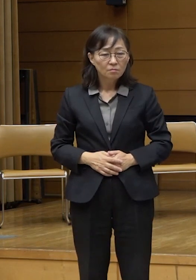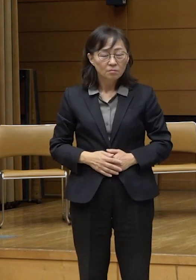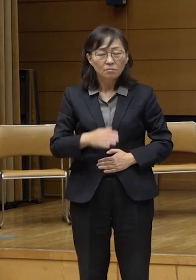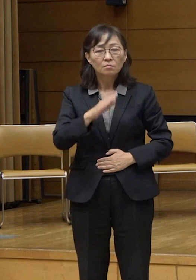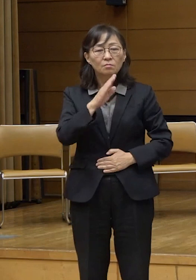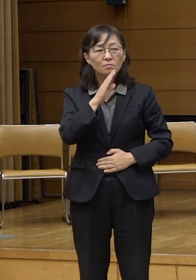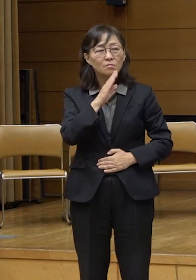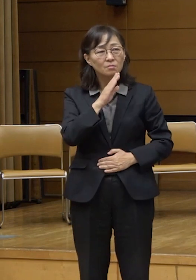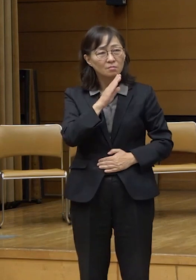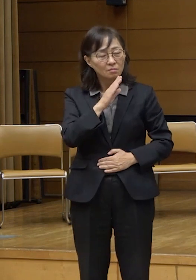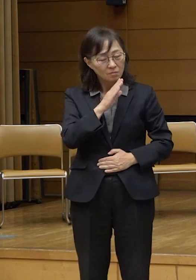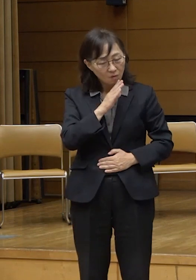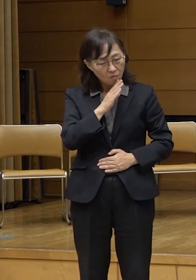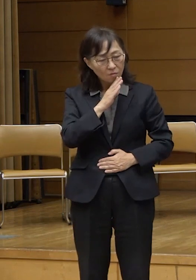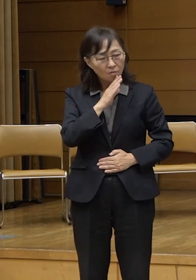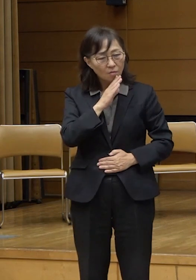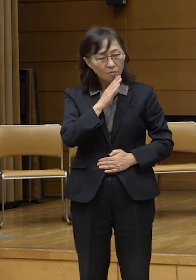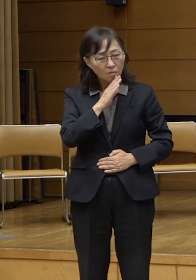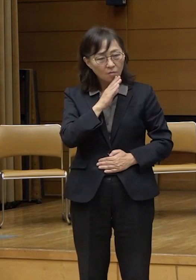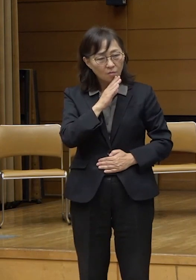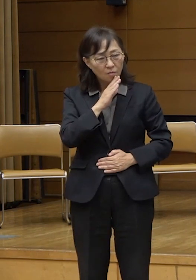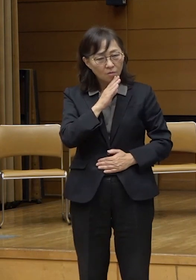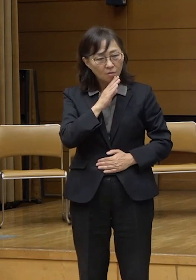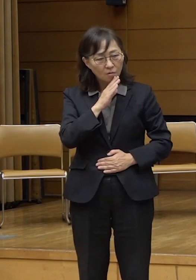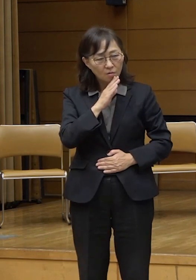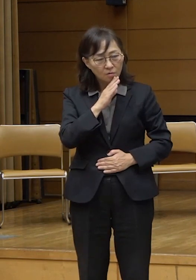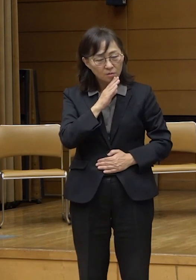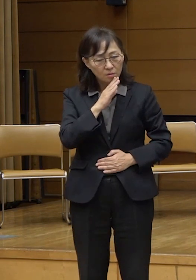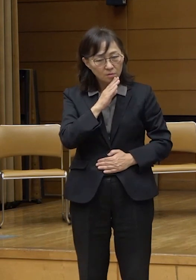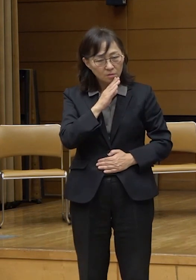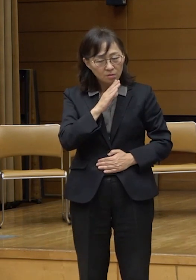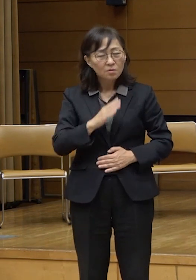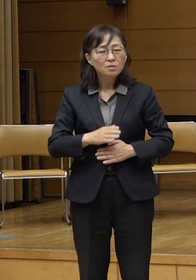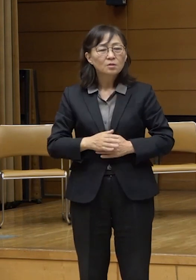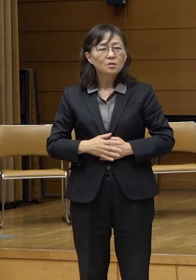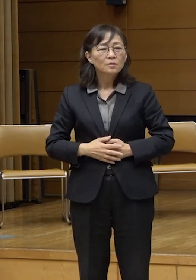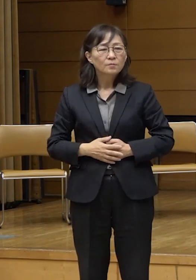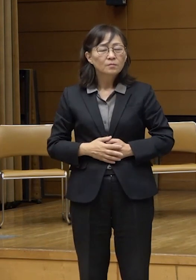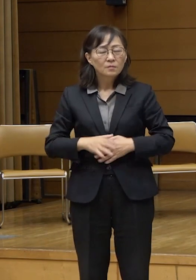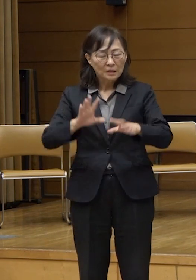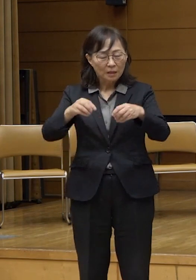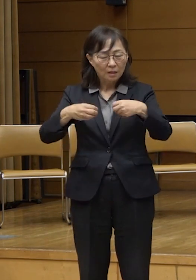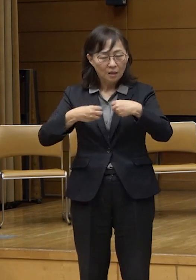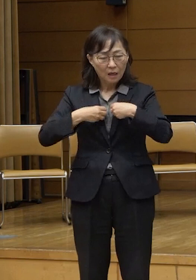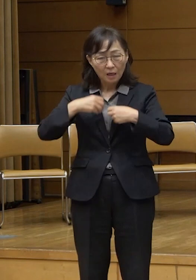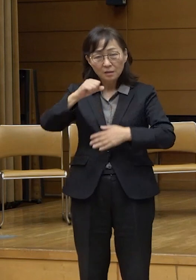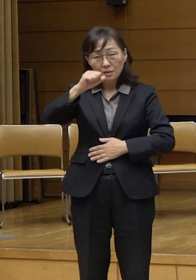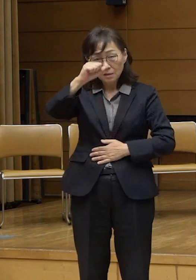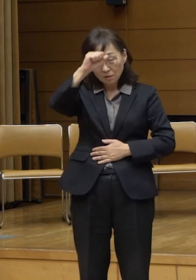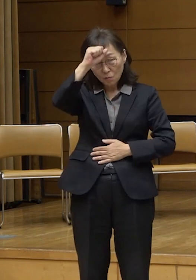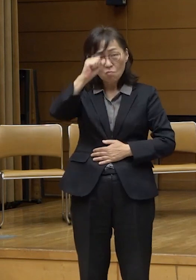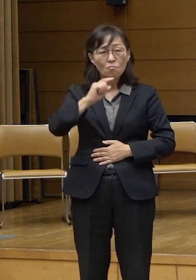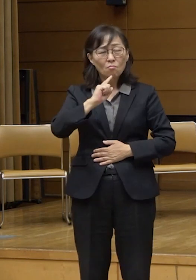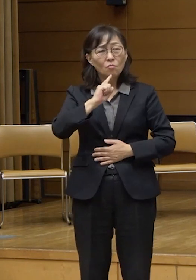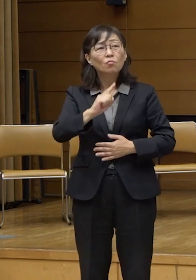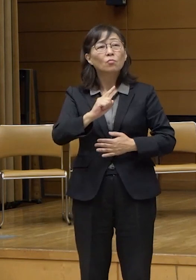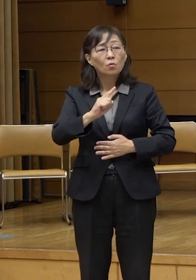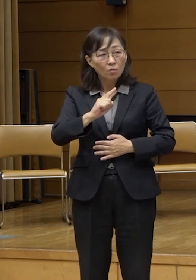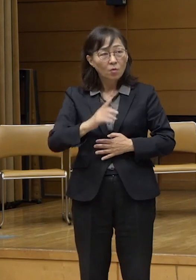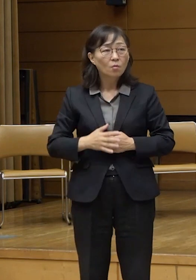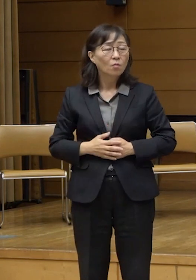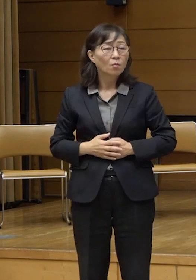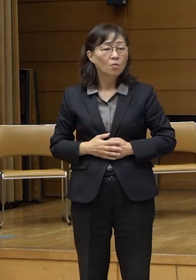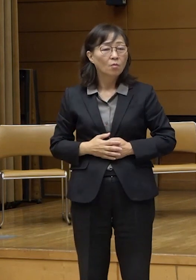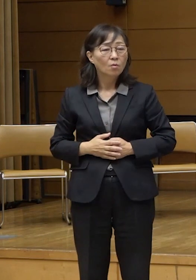つ、御礼を申し上げたい部分があって、感染症、岡部先生の筆頭なんですが、感